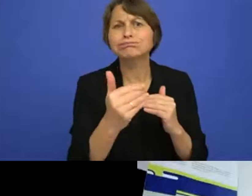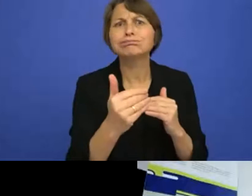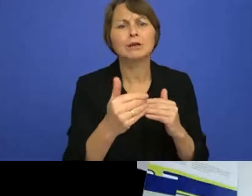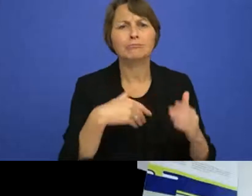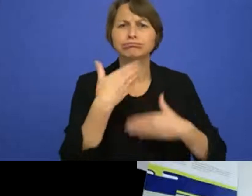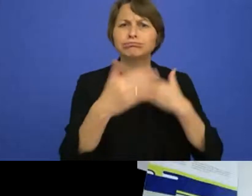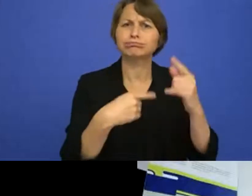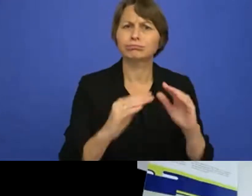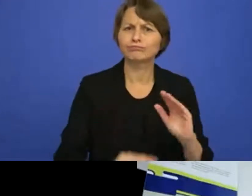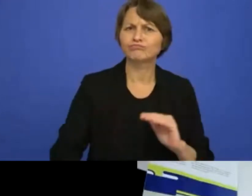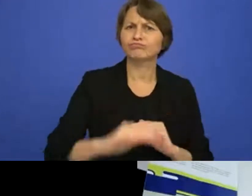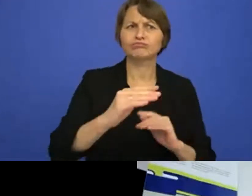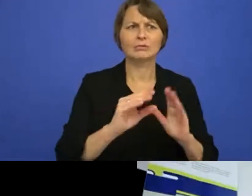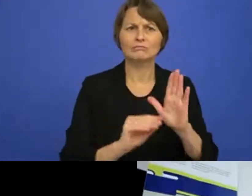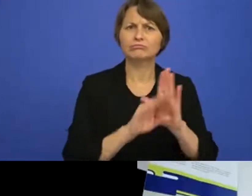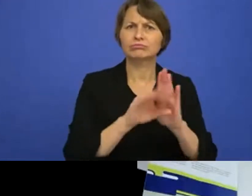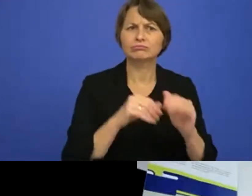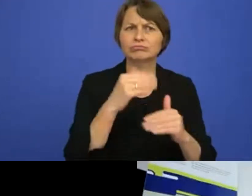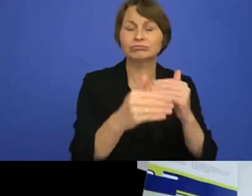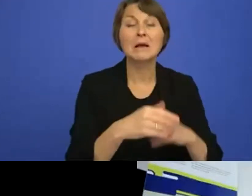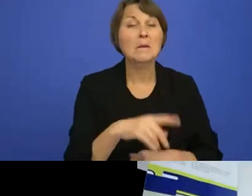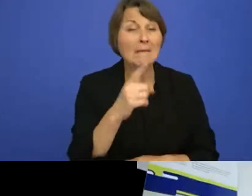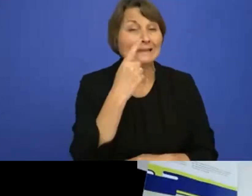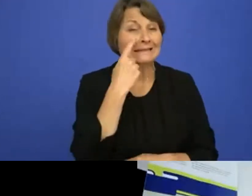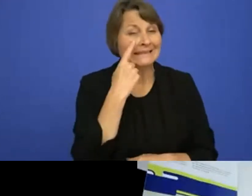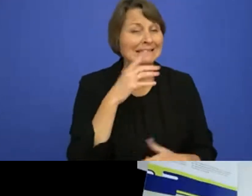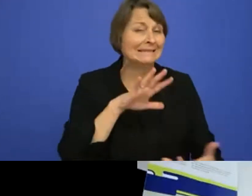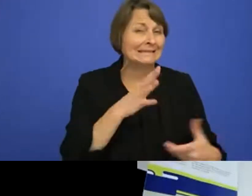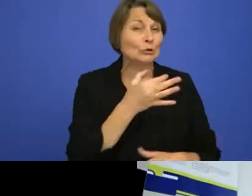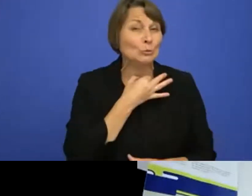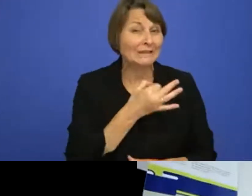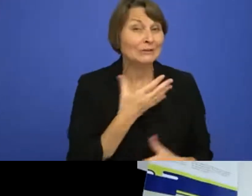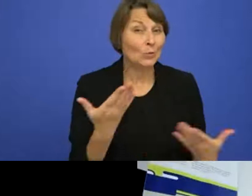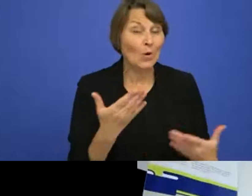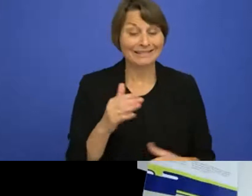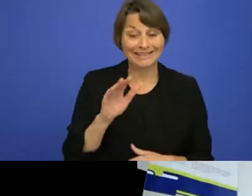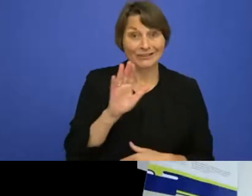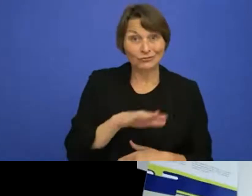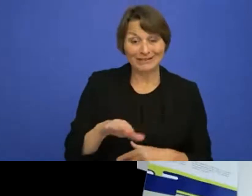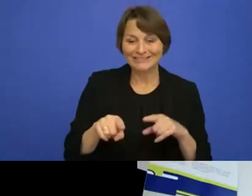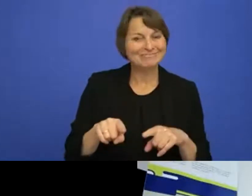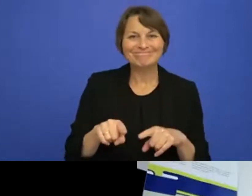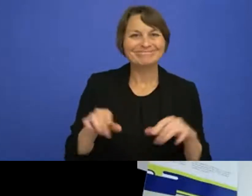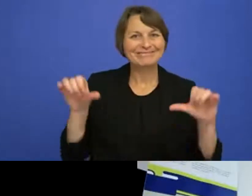plus vulnérables. Malheureusement, les enfants les plus pauvres, les plus vulnérables, sont ceux qui ont le moins de